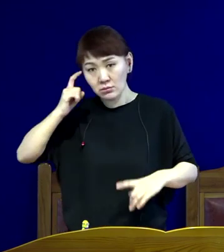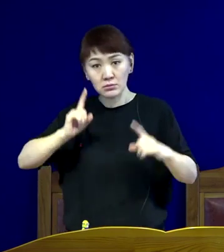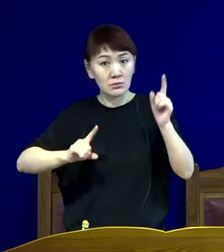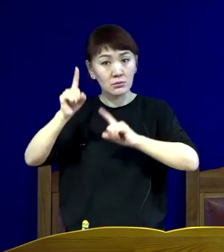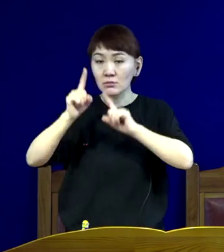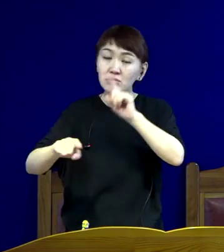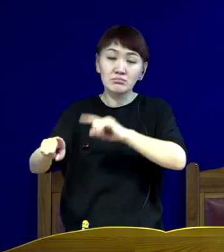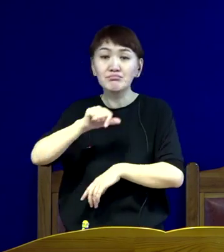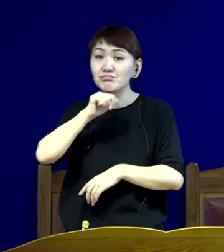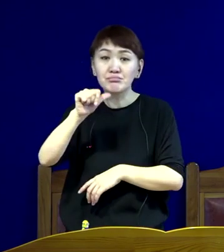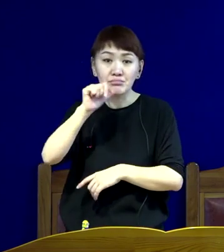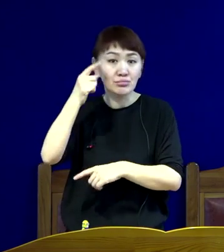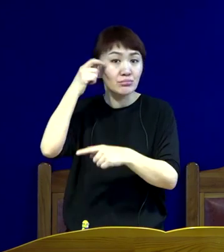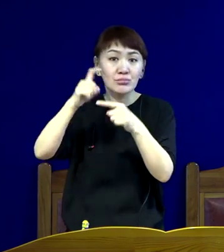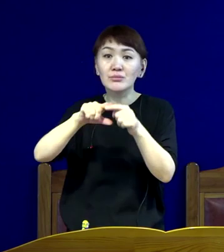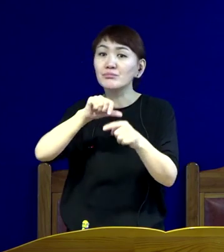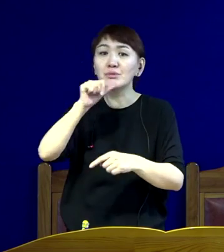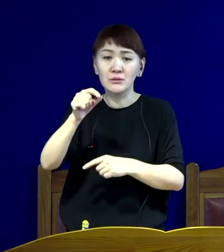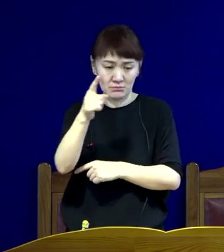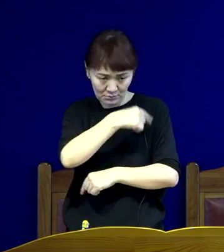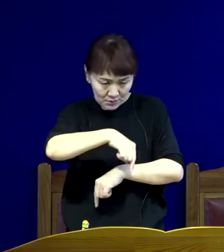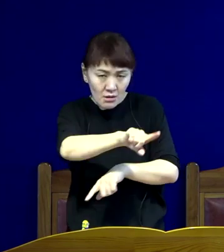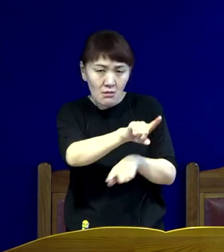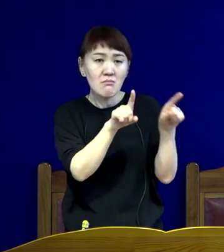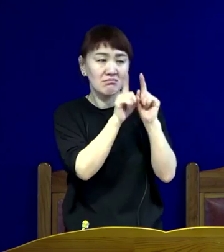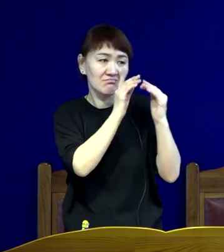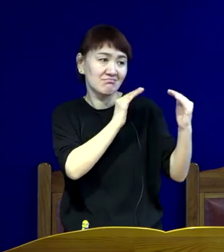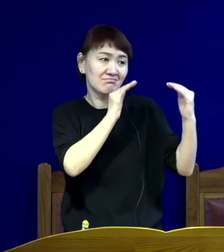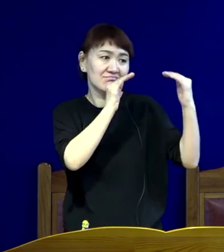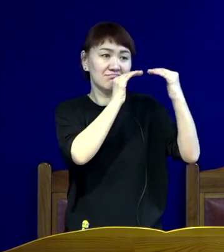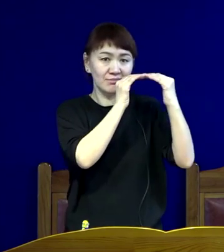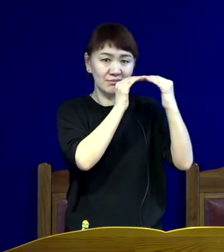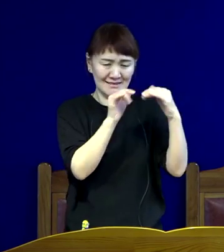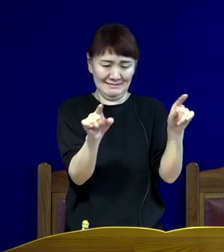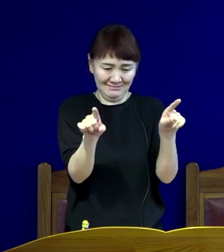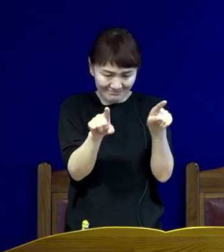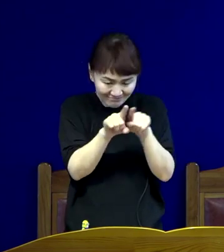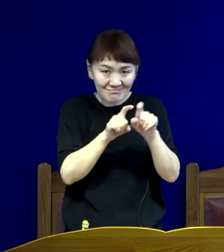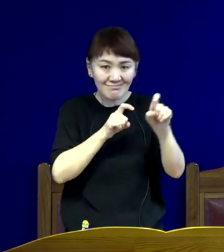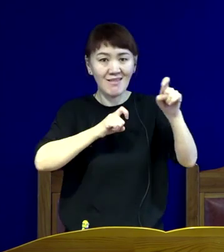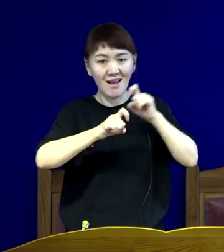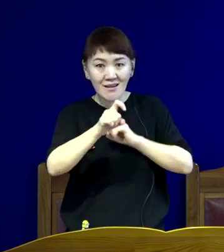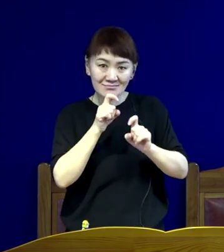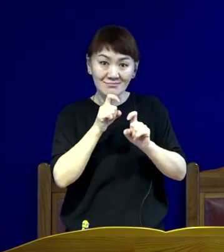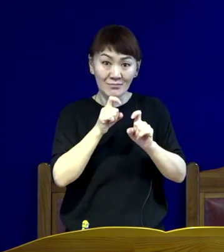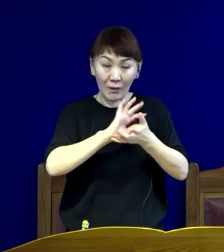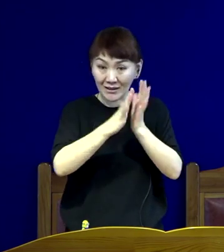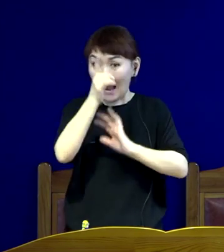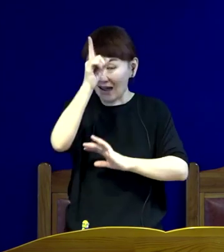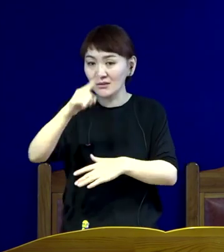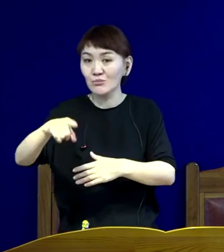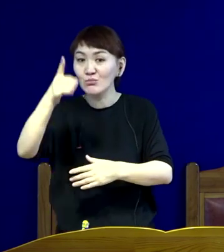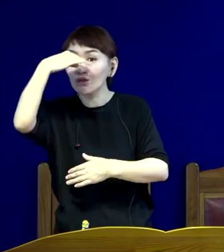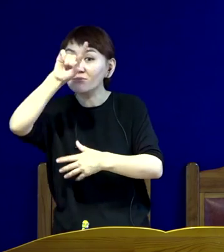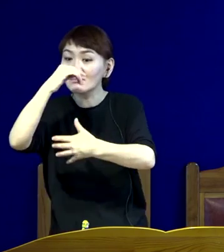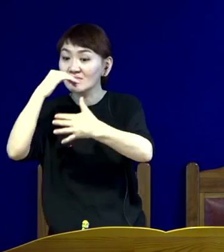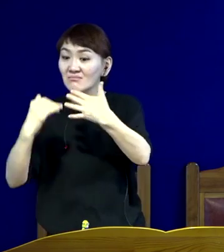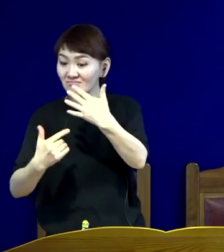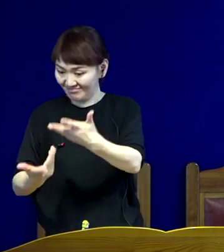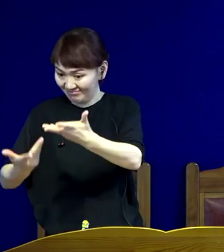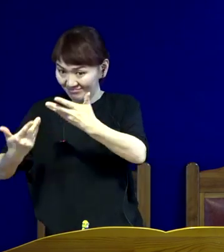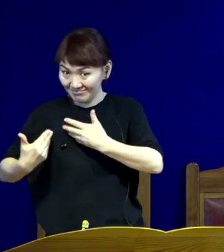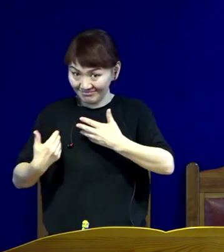хувь тавиландаа гэдгээ санах. Тийм ч учраас бурхны би болгож өгсөн гэр бүлийн байр